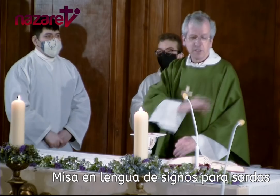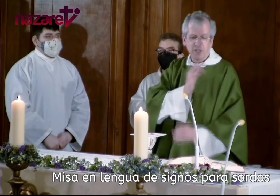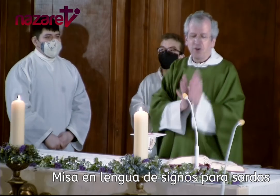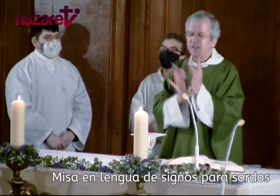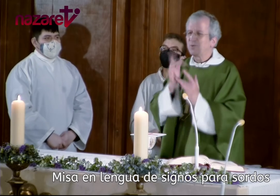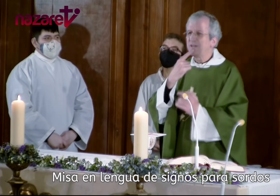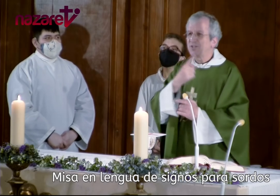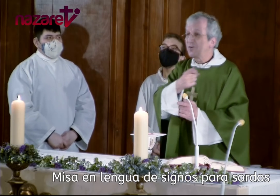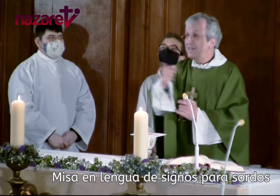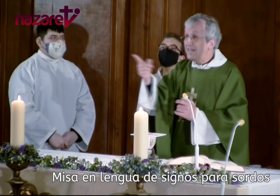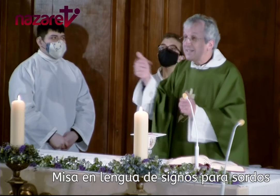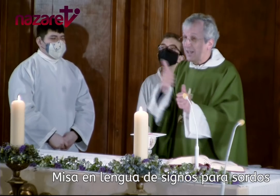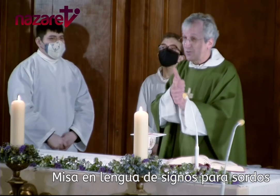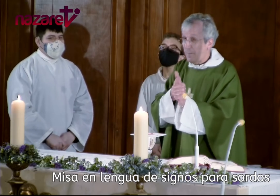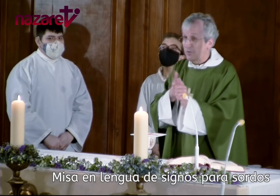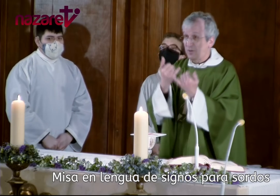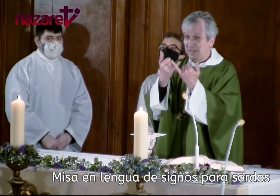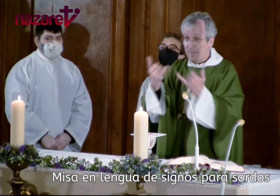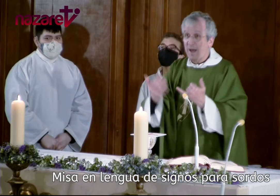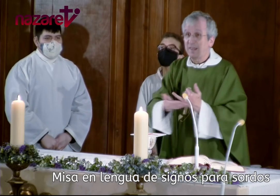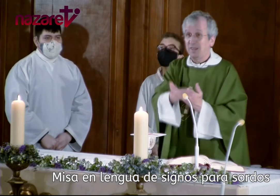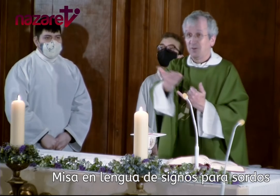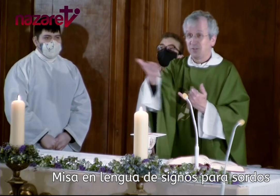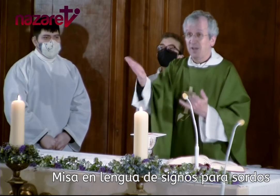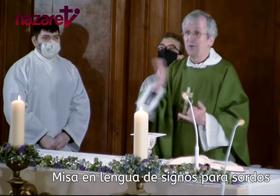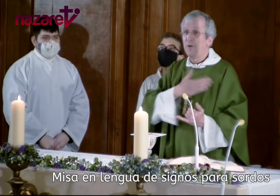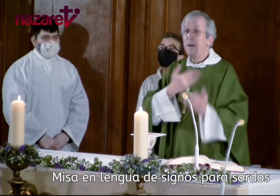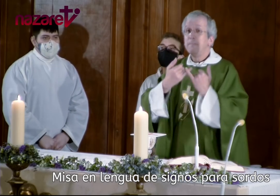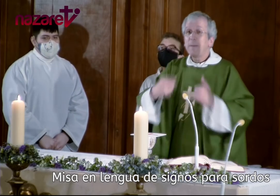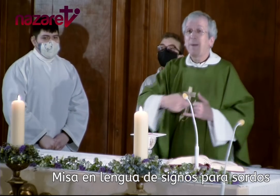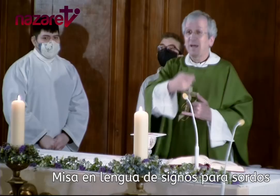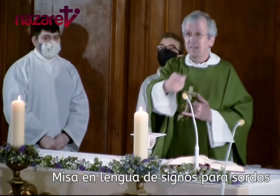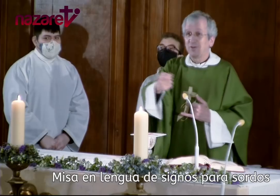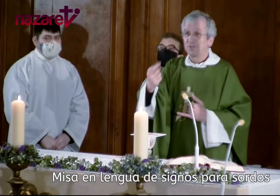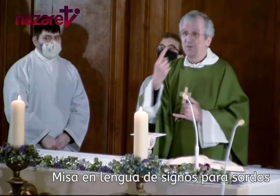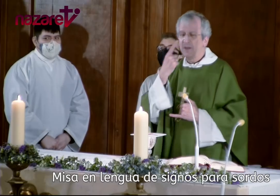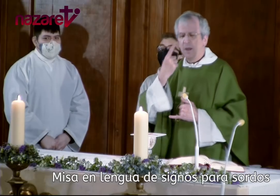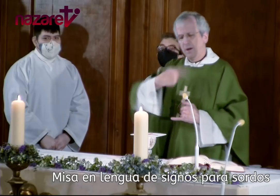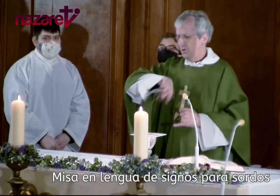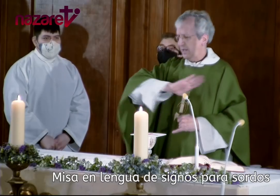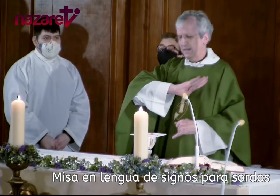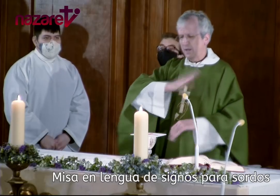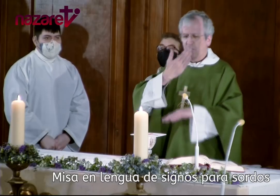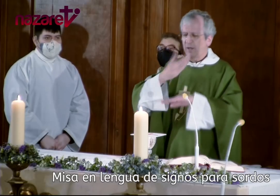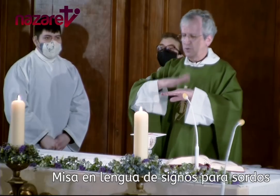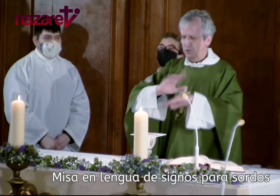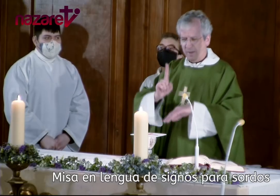Señor Jesucristo, que dijiste a tus apóstoles, la paz os dejo, mi paz os doy, no tengas en cuenta nuestros